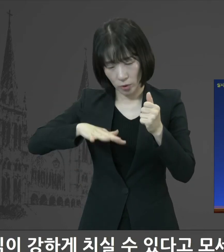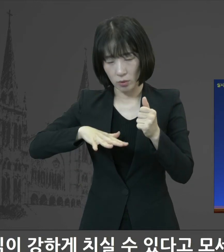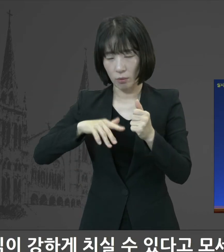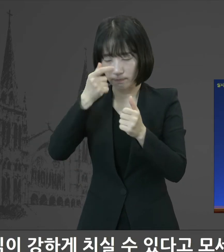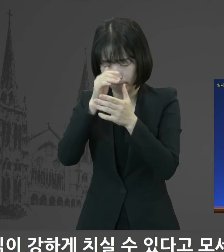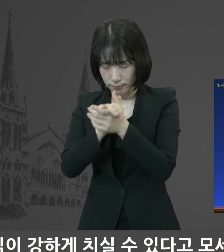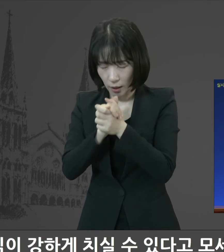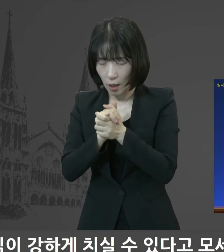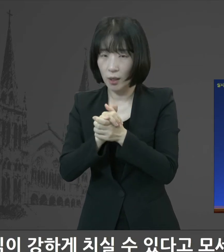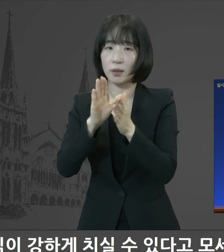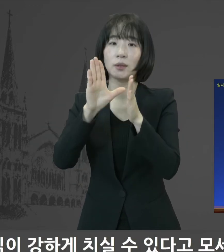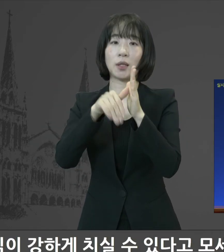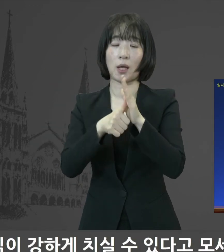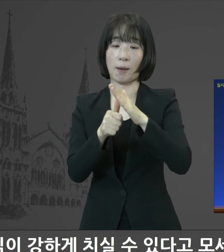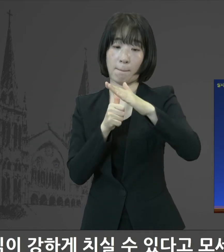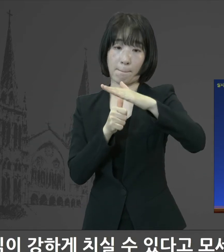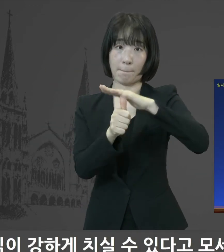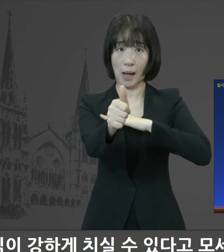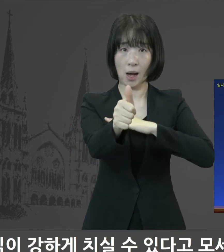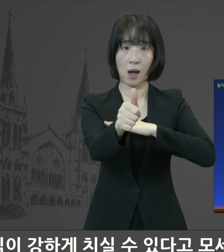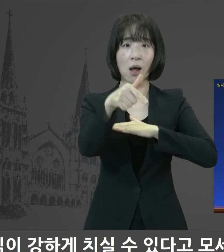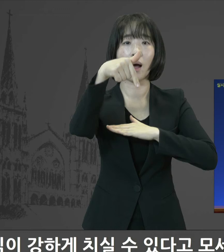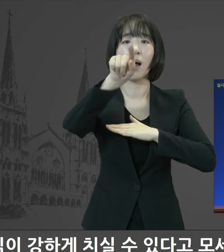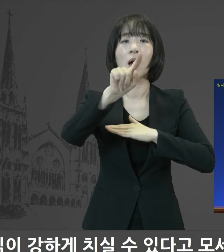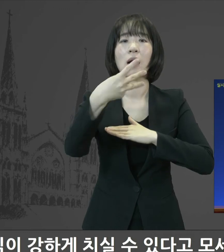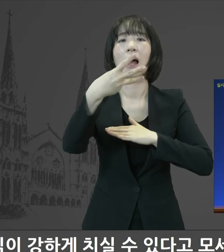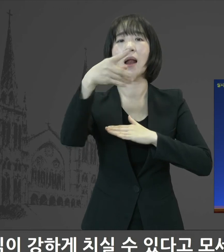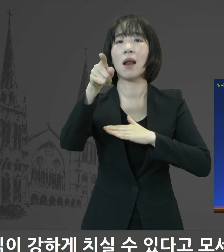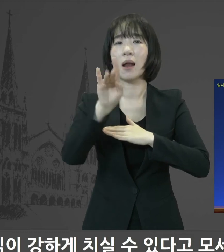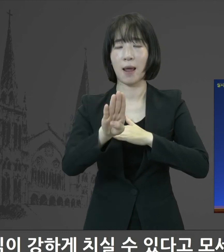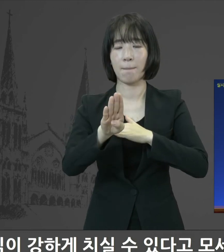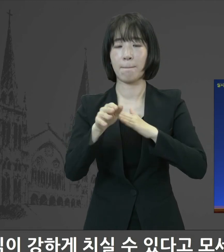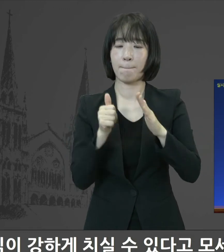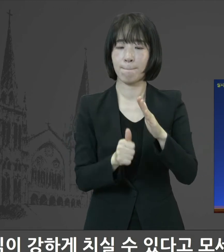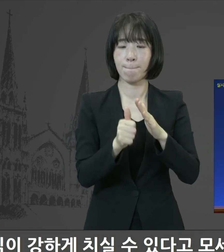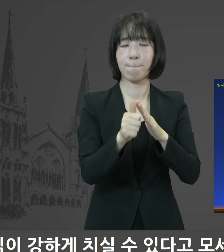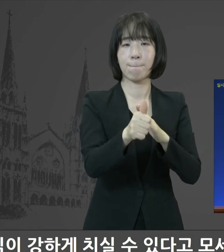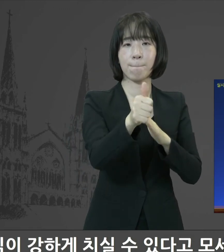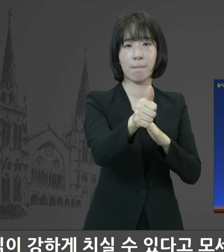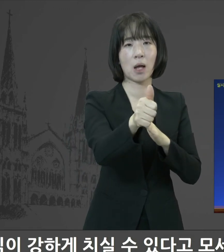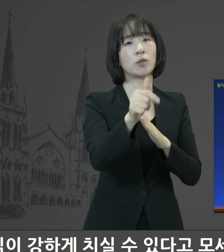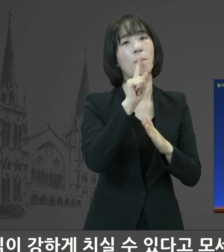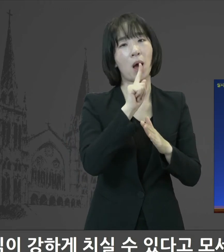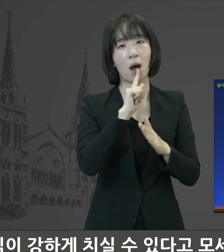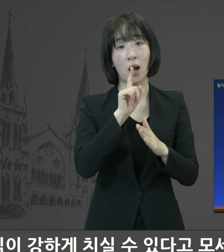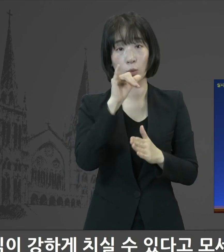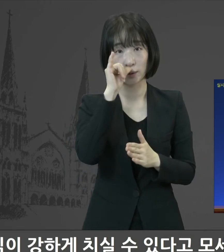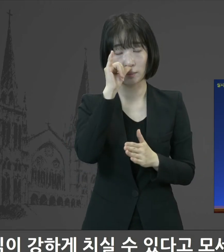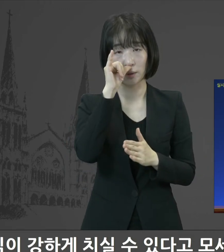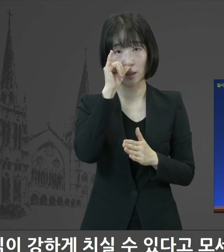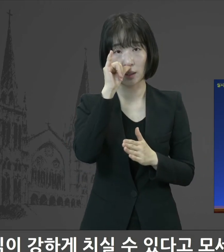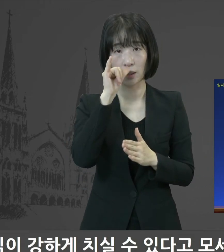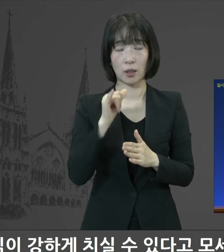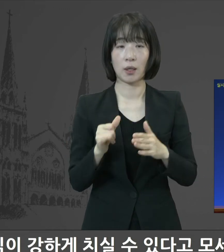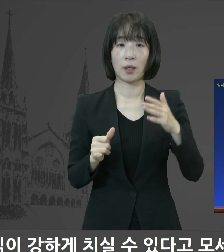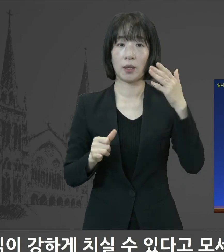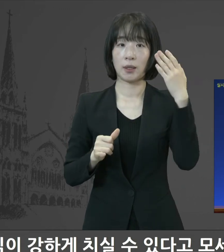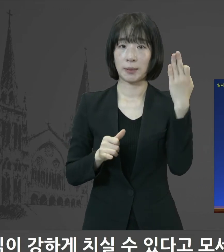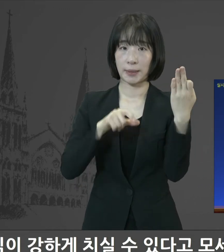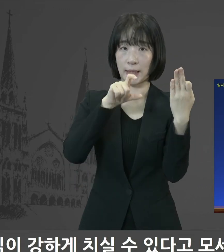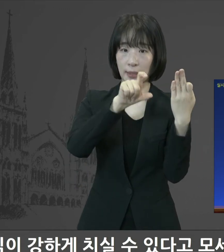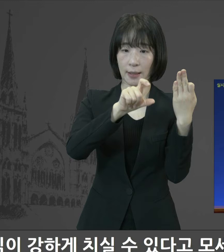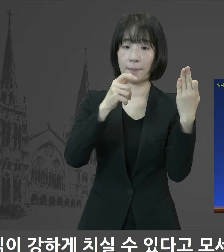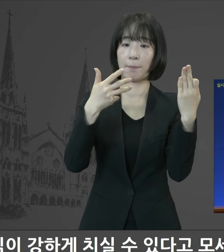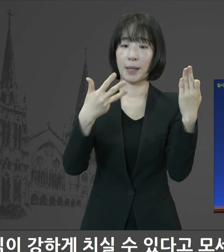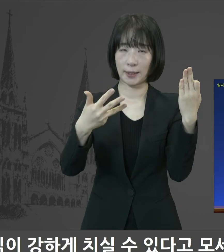사람들 앞에, 그리고 모세와 아론 앞에 이야기를 합니다. 그 이야기가 오늘 본문의 가장 중요한 부분으로 보입니다. 8절 9절 말씀,